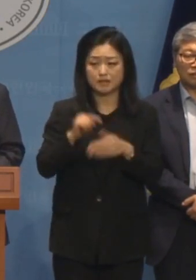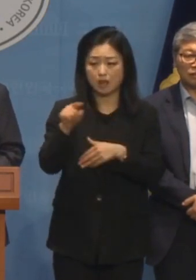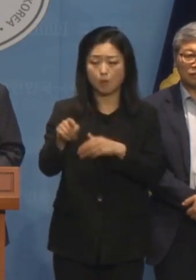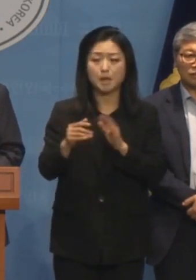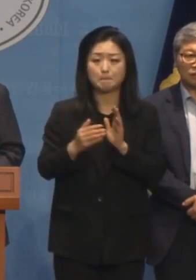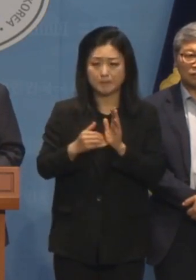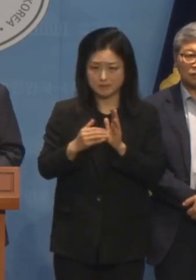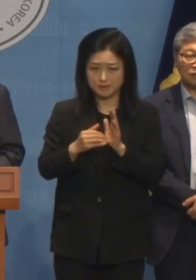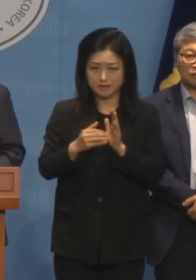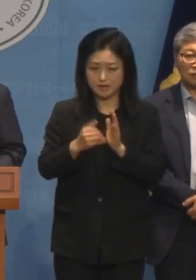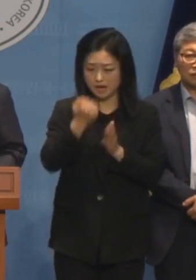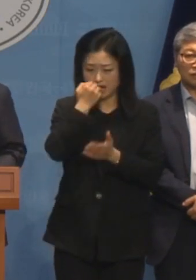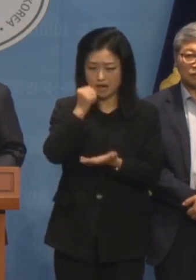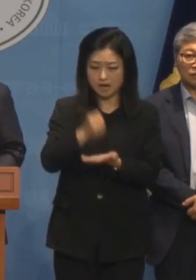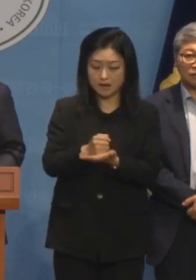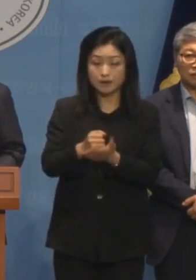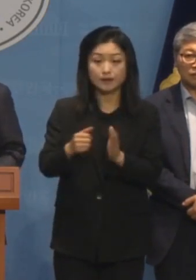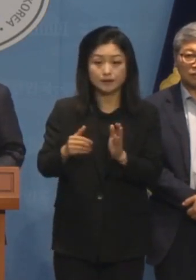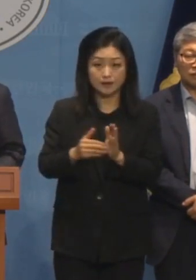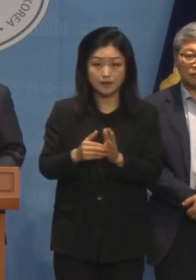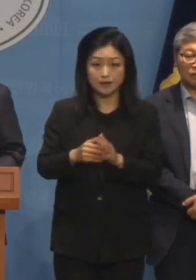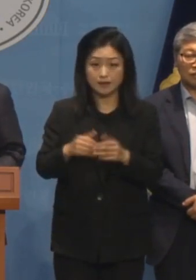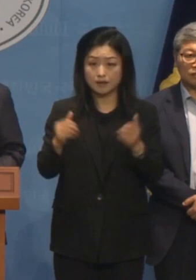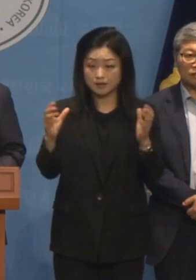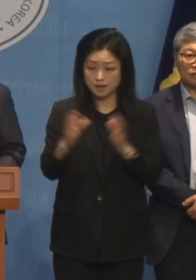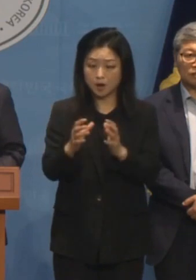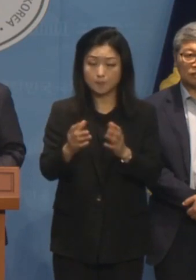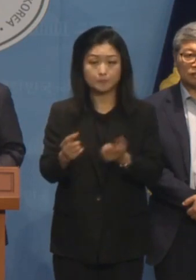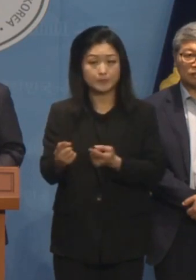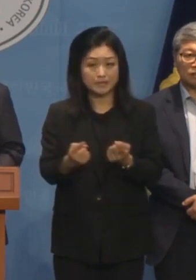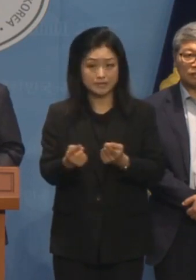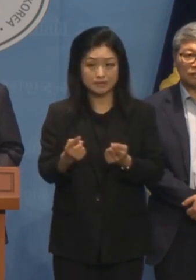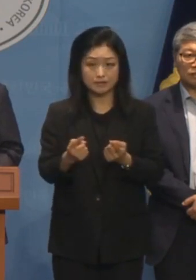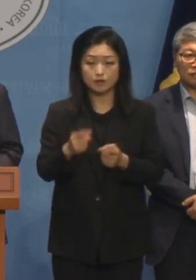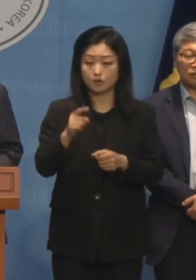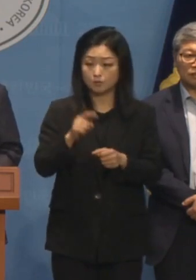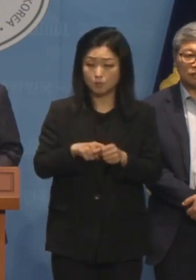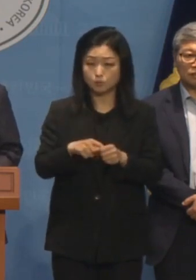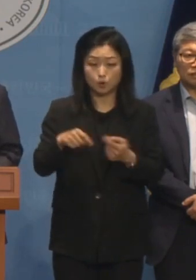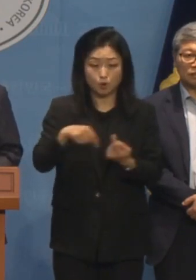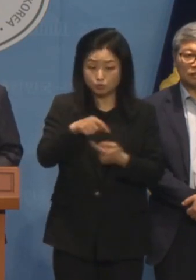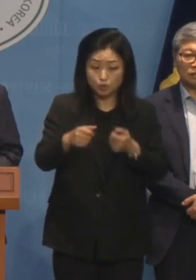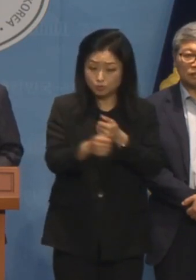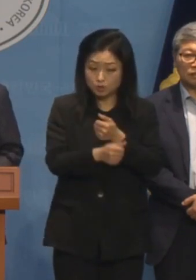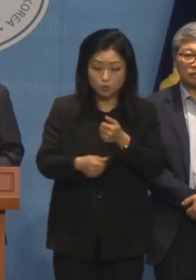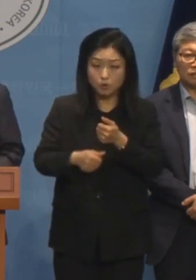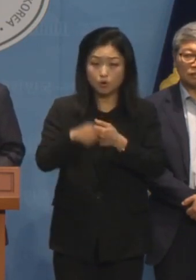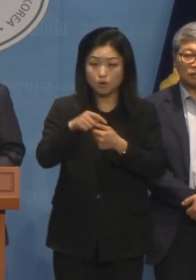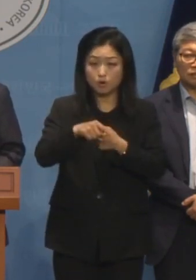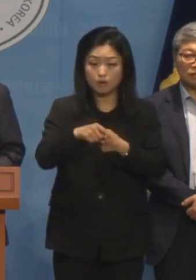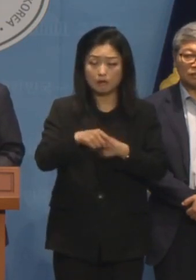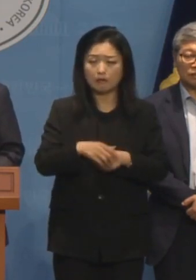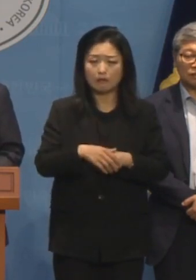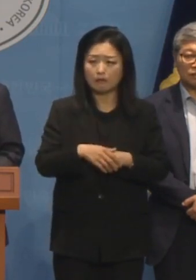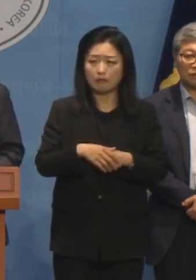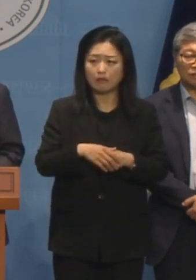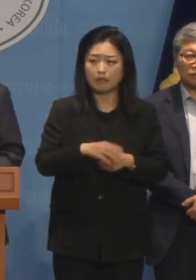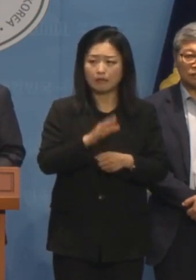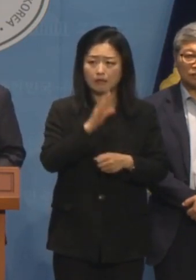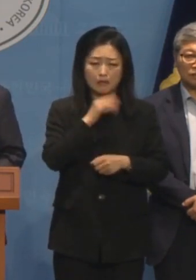등의 표시가 붙어 있었습니다. 협의와 조율을 위해 구성한 운영위원회 제도는 유명무실하게